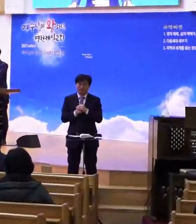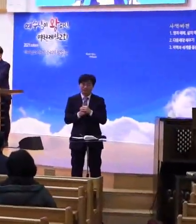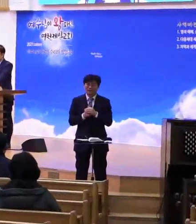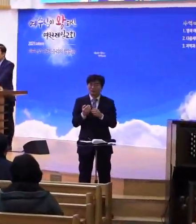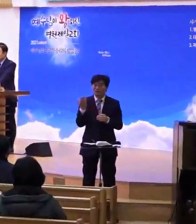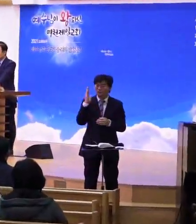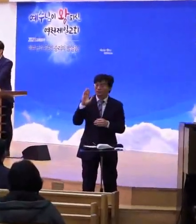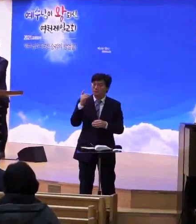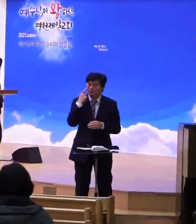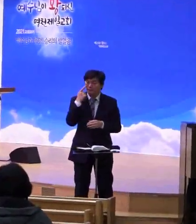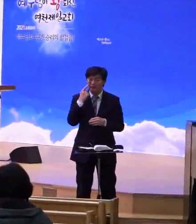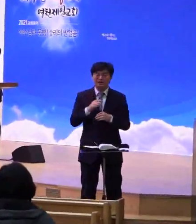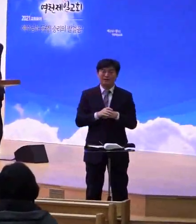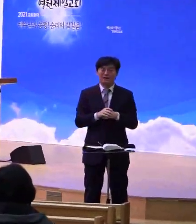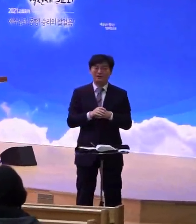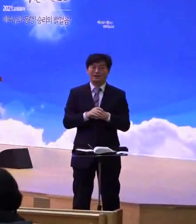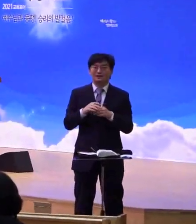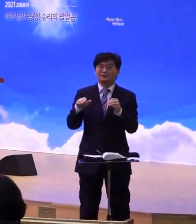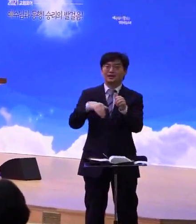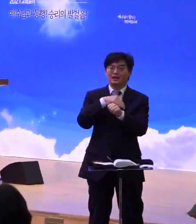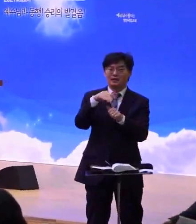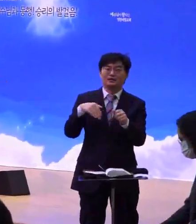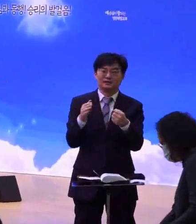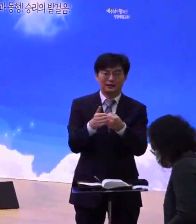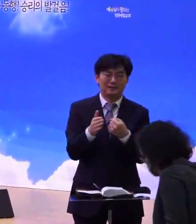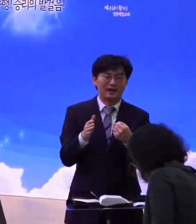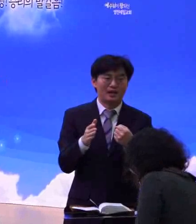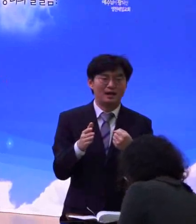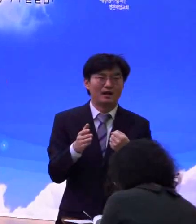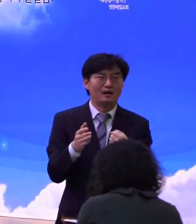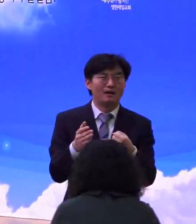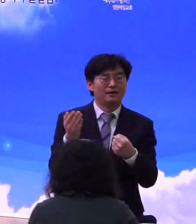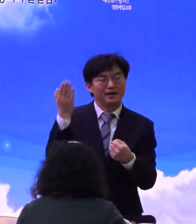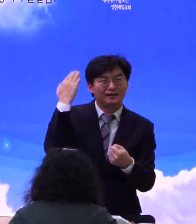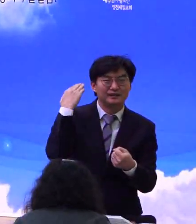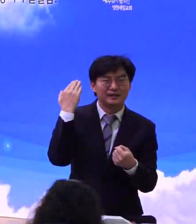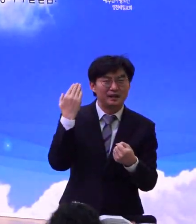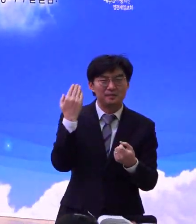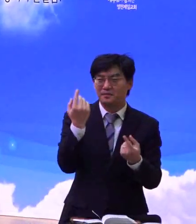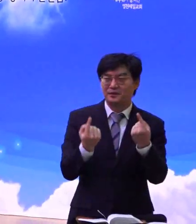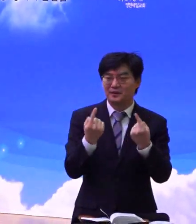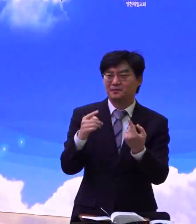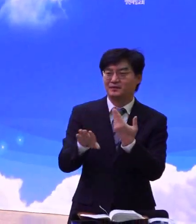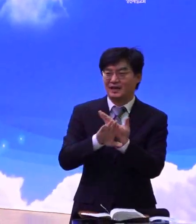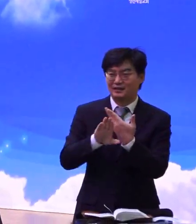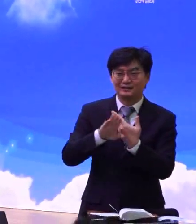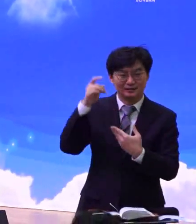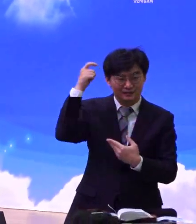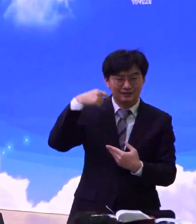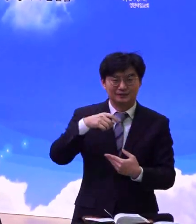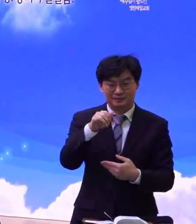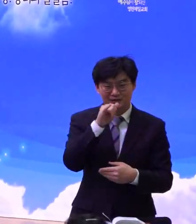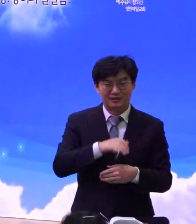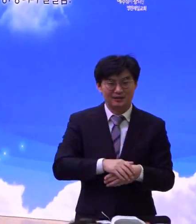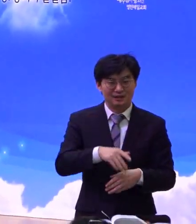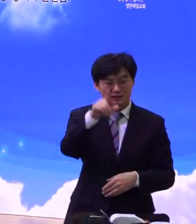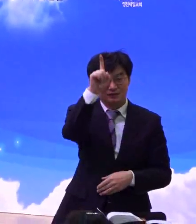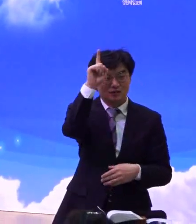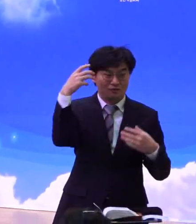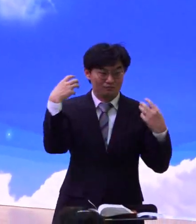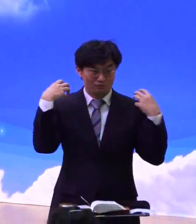것이 참 많은 부분이 제한된 그런 설 연휴를 여러분 보내셨을 텐데, 정부의 그